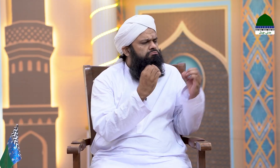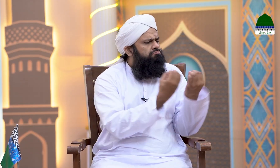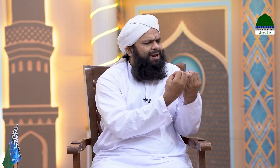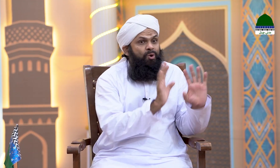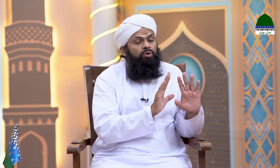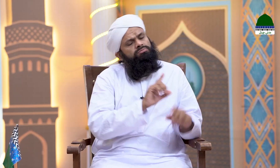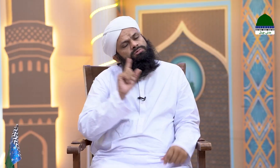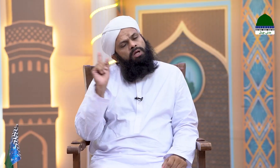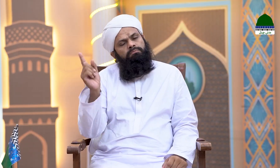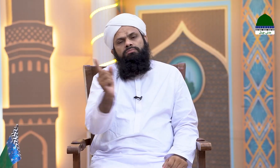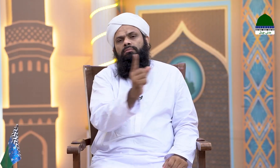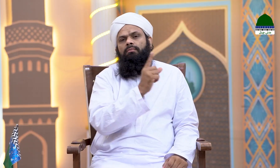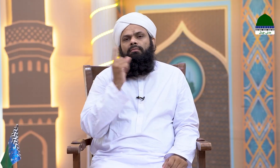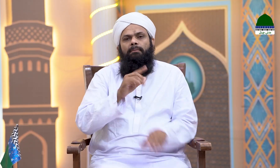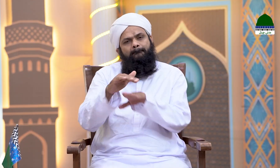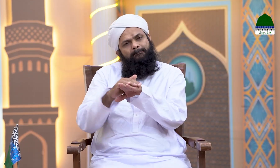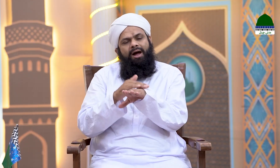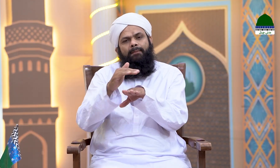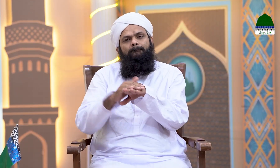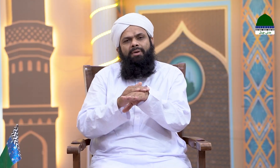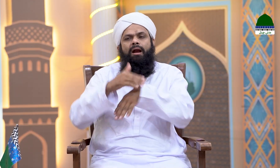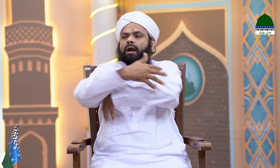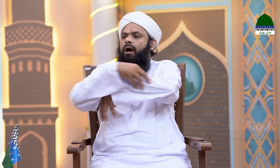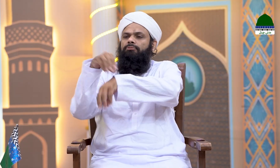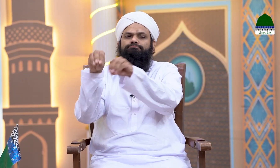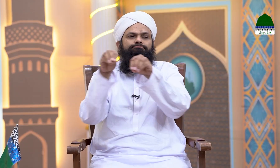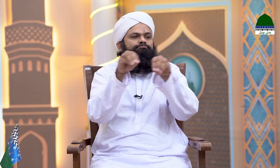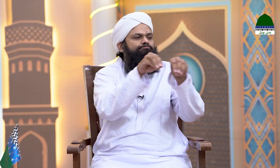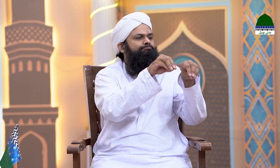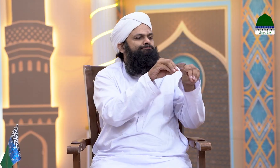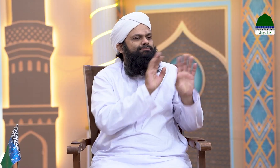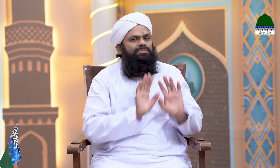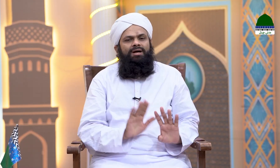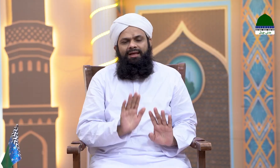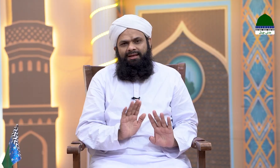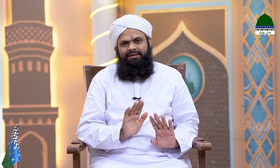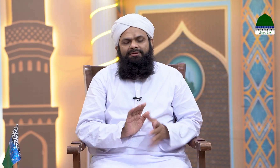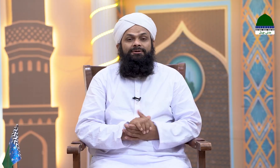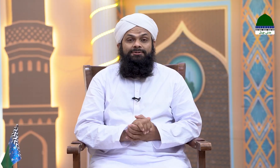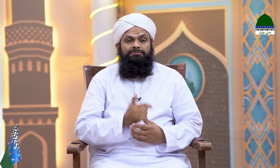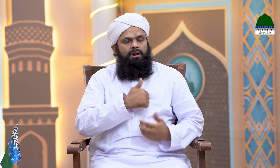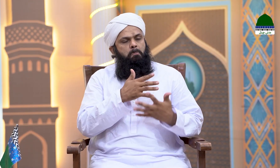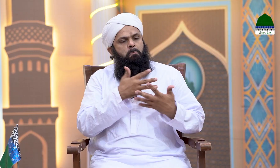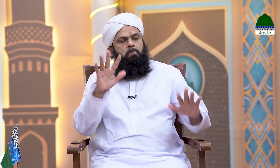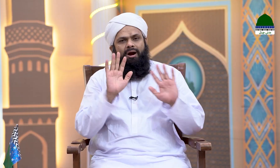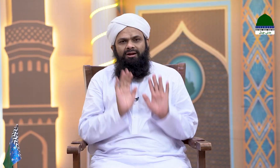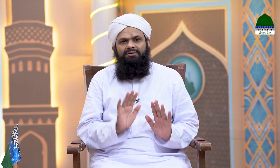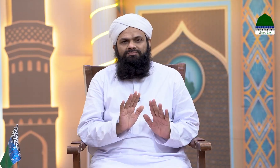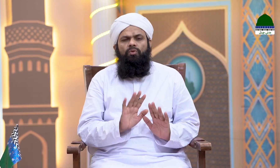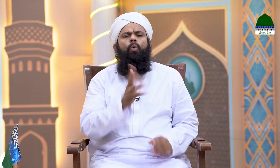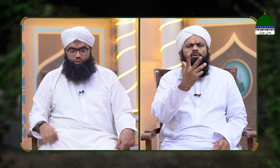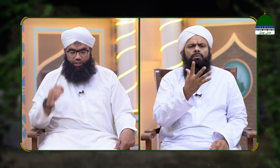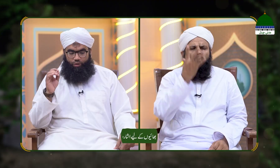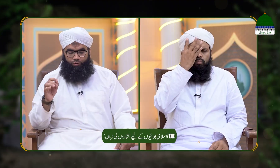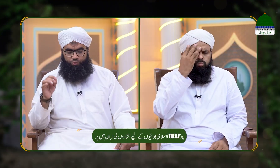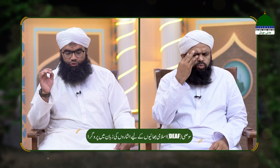کسی کے لیے حضور علیہ الصلوۃ والسلام کی سخاوت اور اچھی اخلاق اور اچھی عادات عام تھیں۔ پیارے آقا علیہ الصلوۃ والسلام کی مجلس میں کسی سے بھول ہو